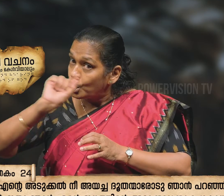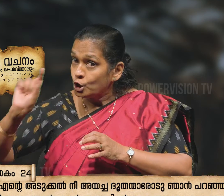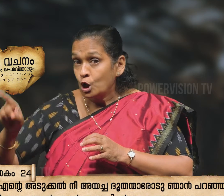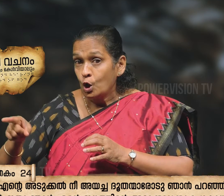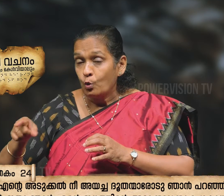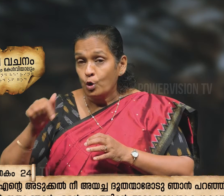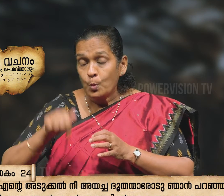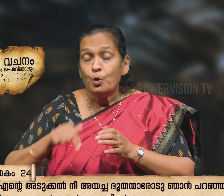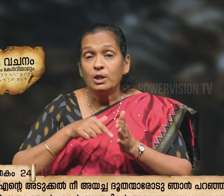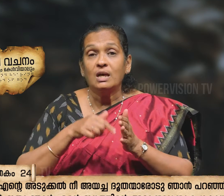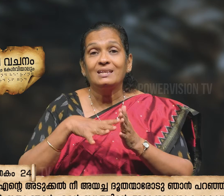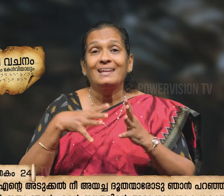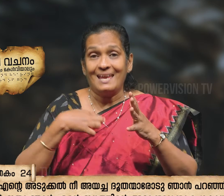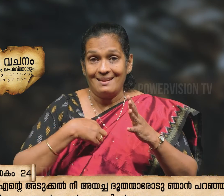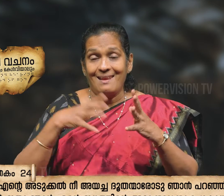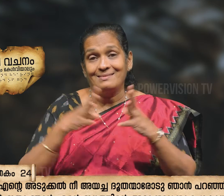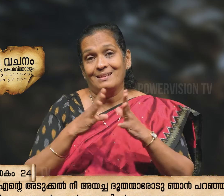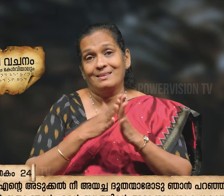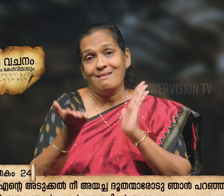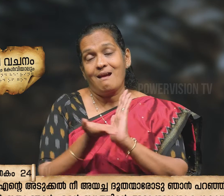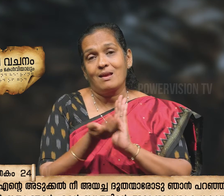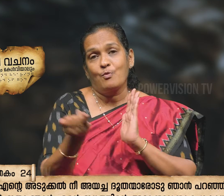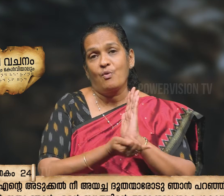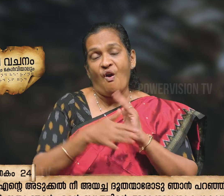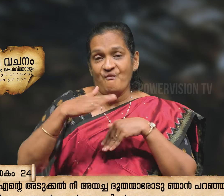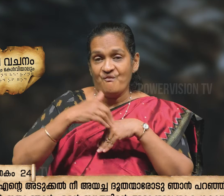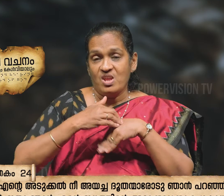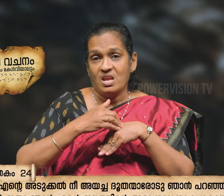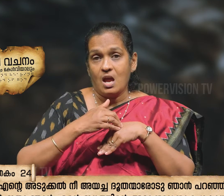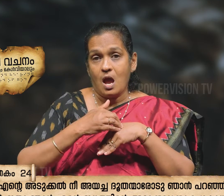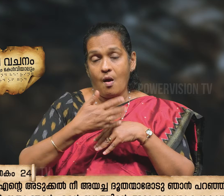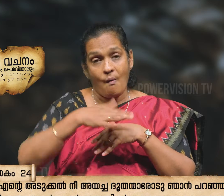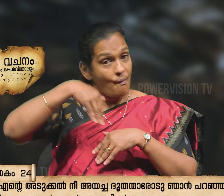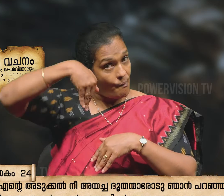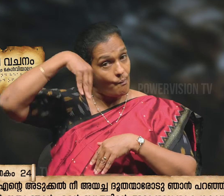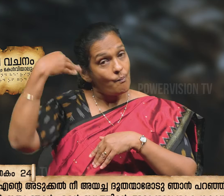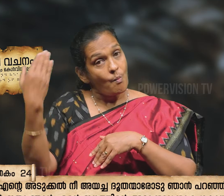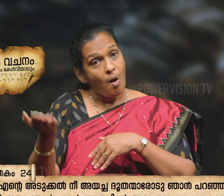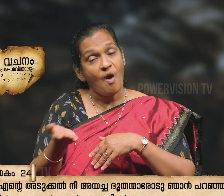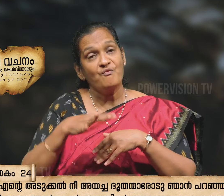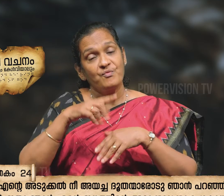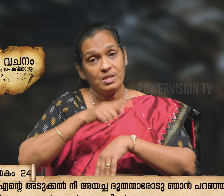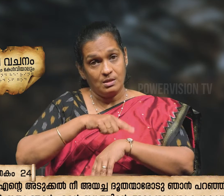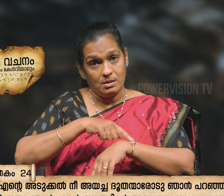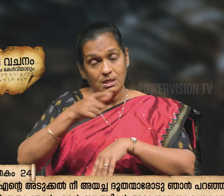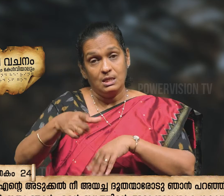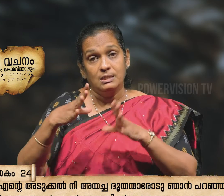ഇപ്പോൾ ഇതാ ഞാൻ എന്റെ ജനത്തിന്റെ അടുക്കലേക്ക് പോകുന്നു. വരിക, ഭാവി കാലത്ത് ഈ ജനം നിന്റെ